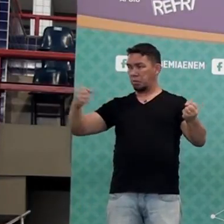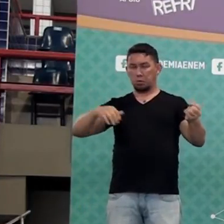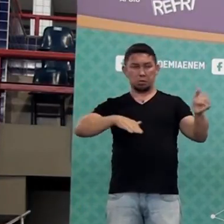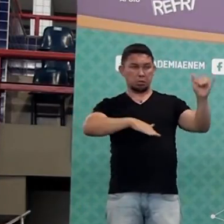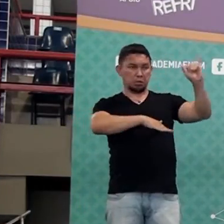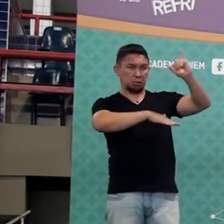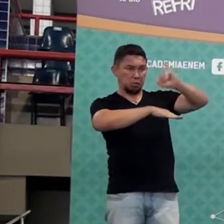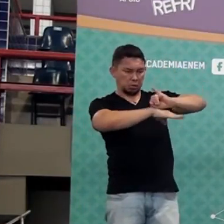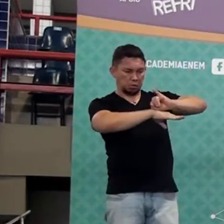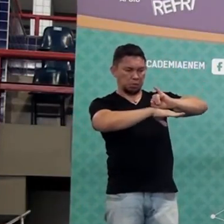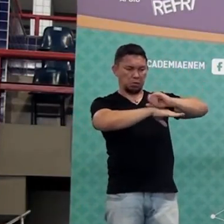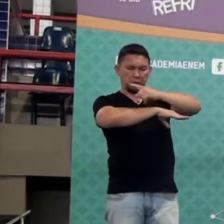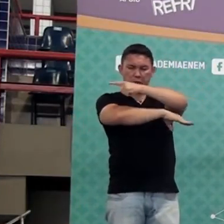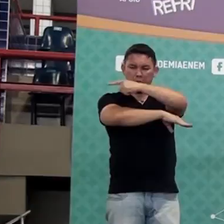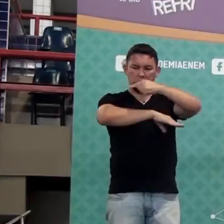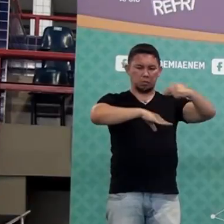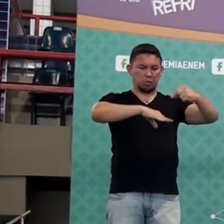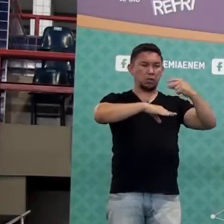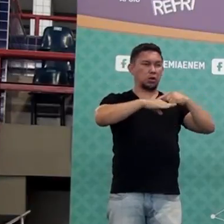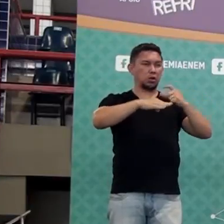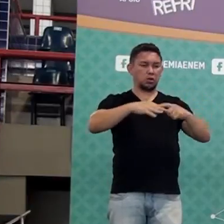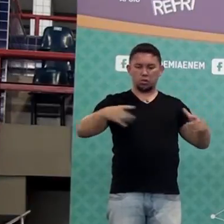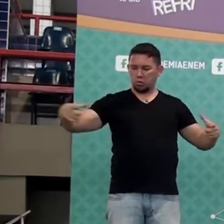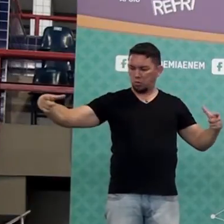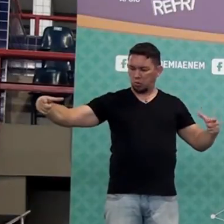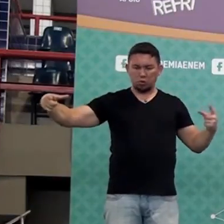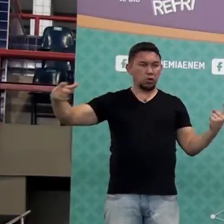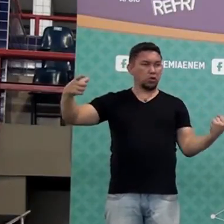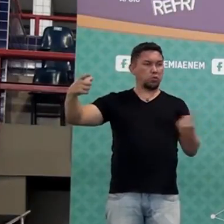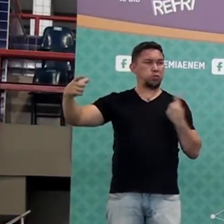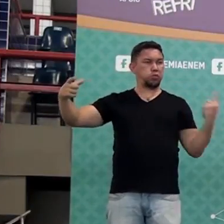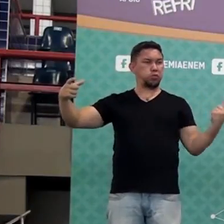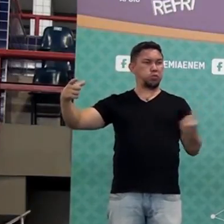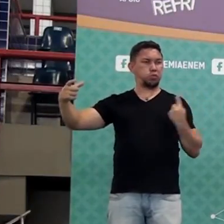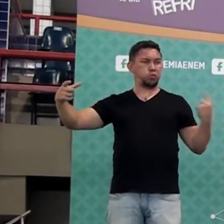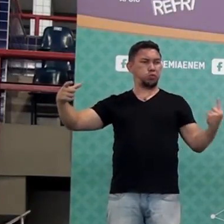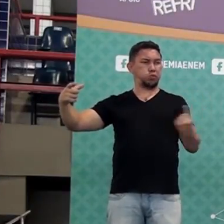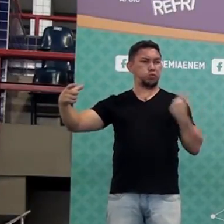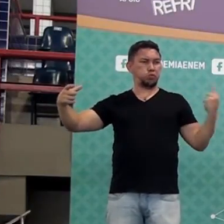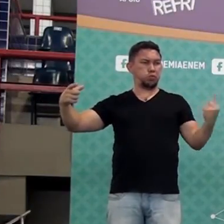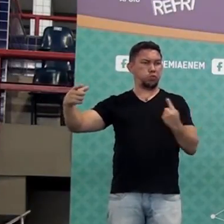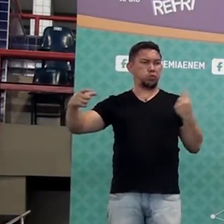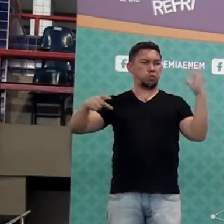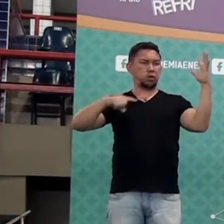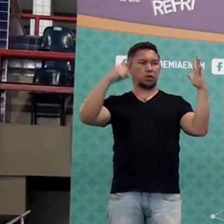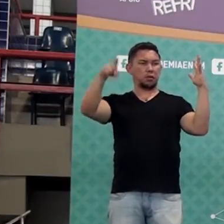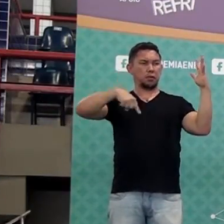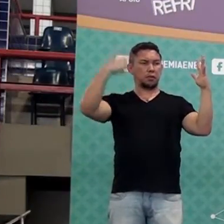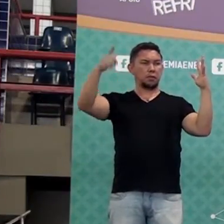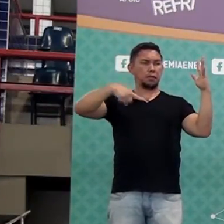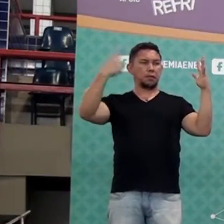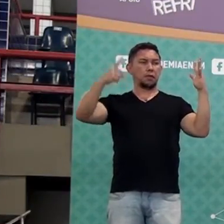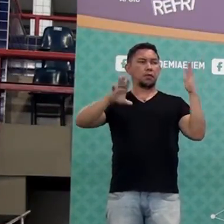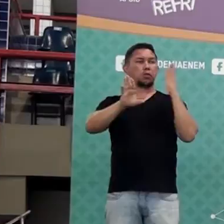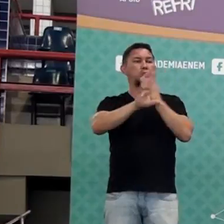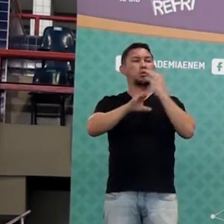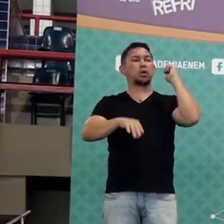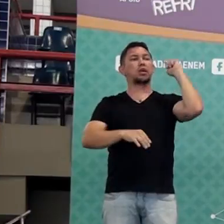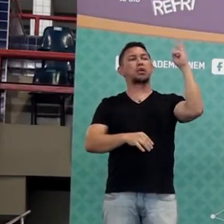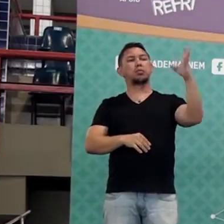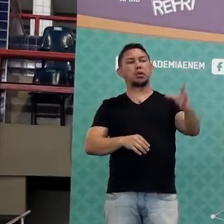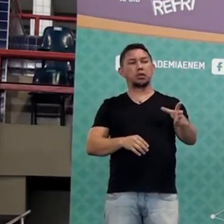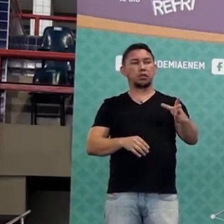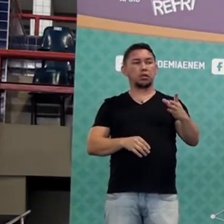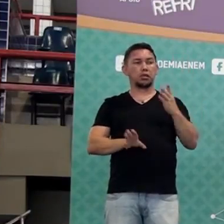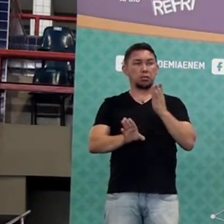as hélices como as turbinas desses aerogeradores. É muito comum. Por que eles transitam de